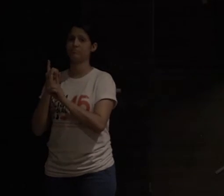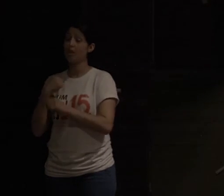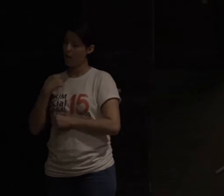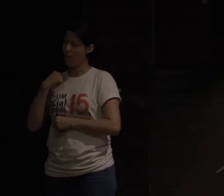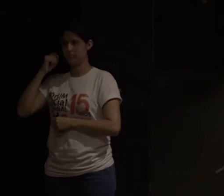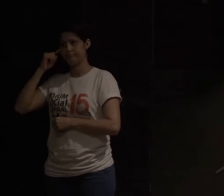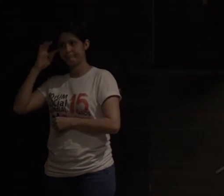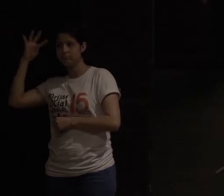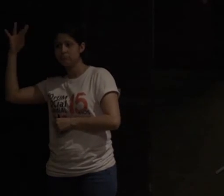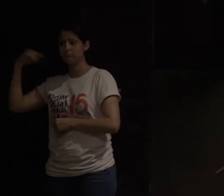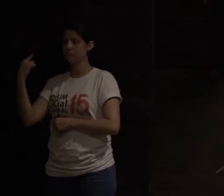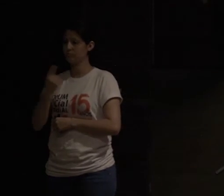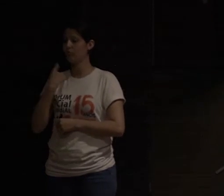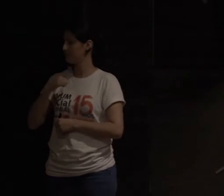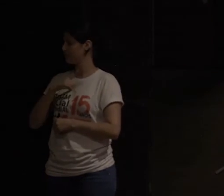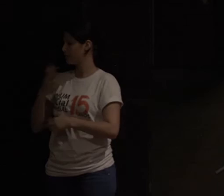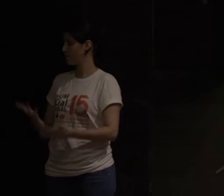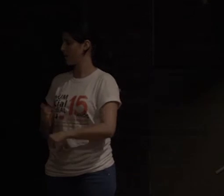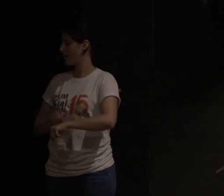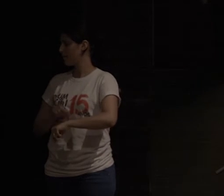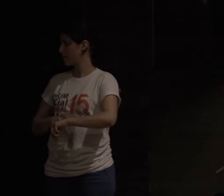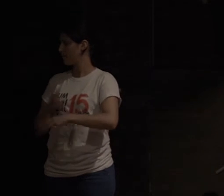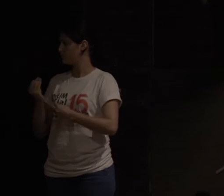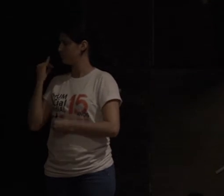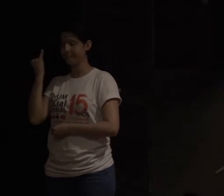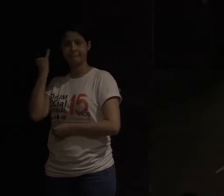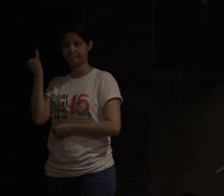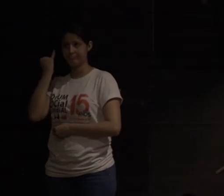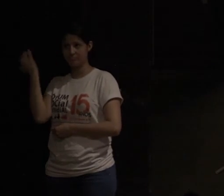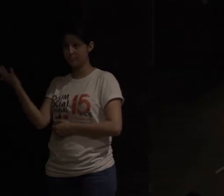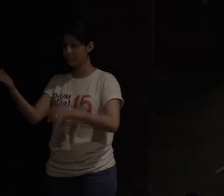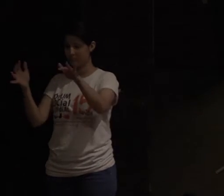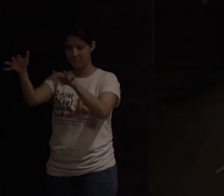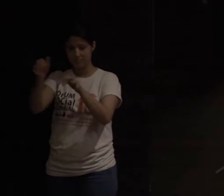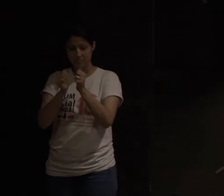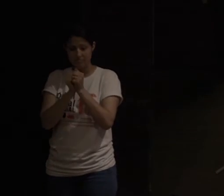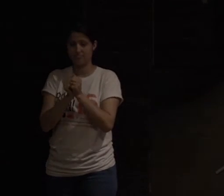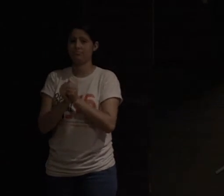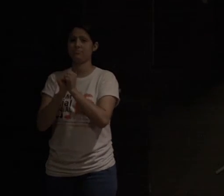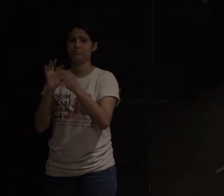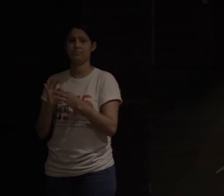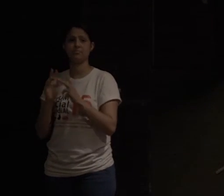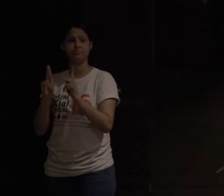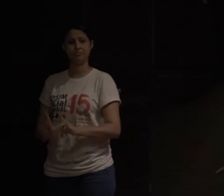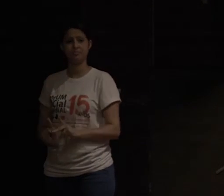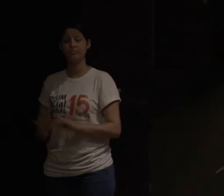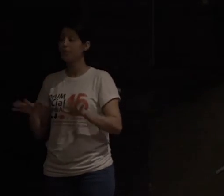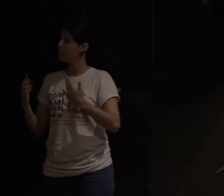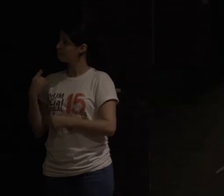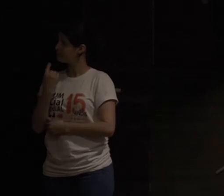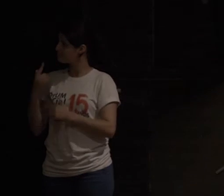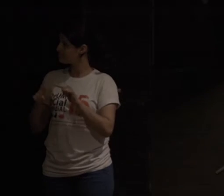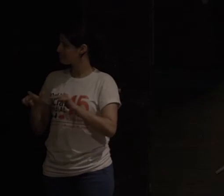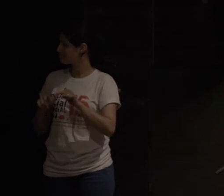penso que nós estamos num momento que é muito importante juntar estas forças. E, como eu tenho dito, quando a gente trabalha